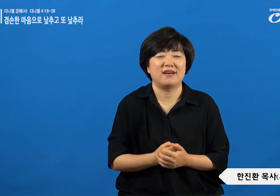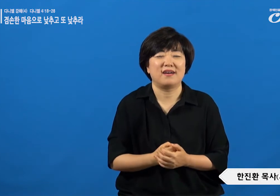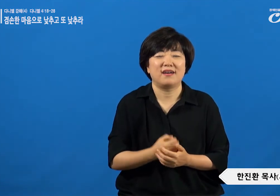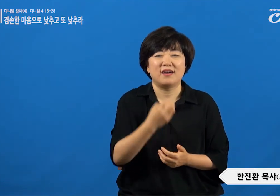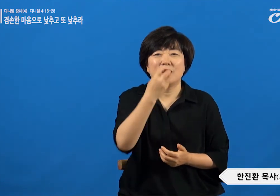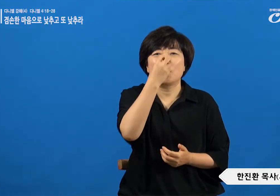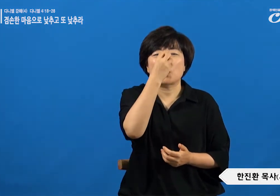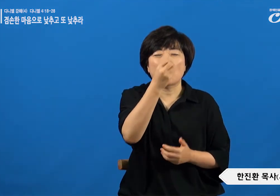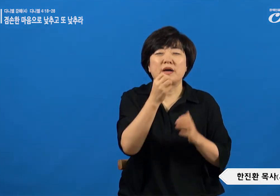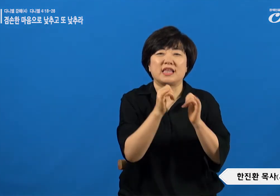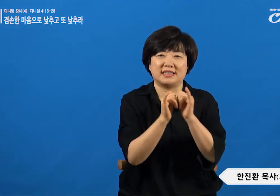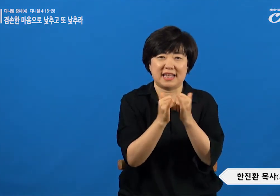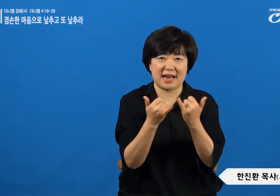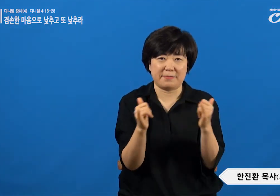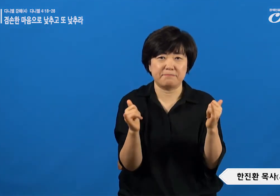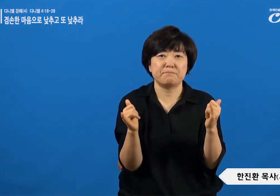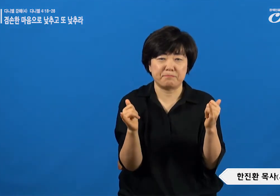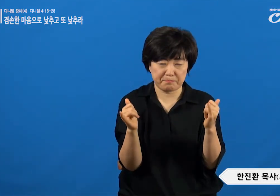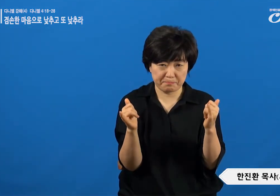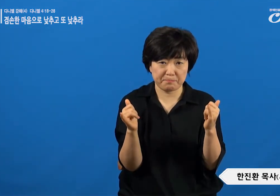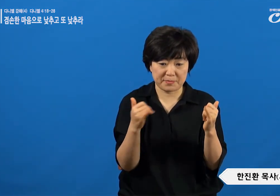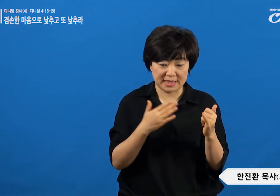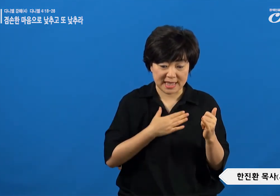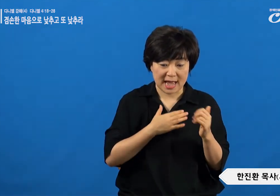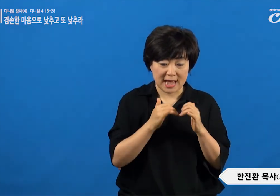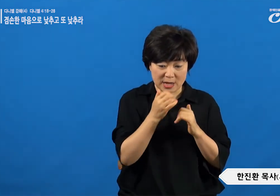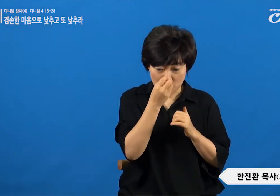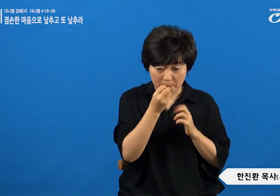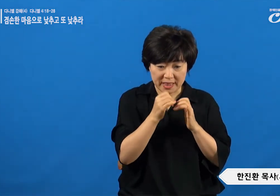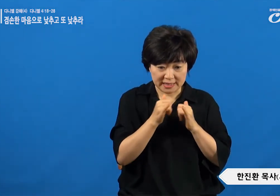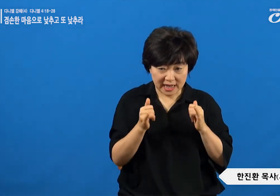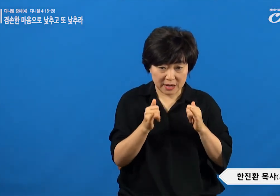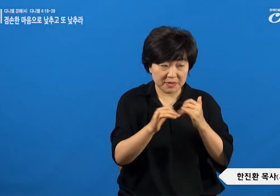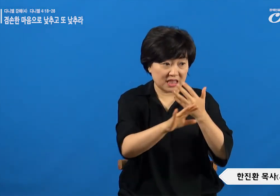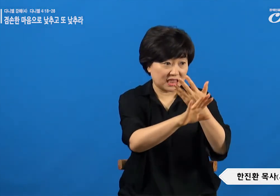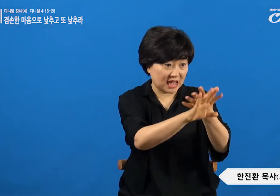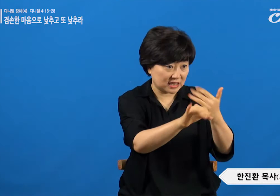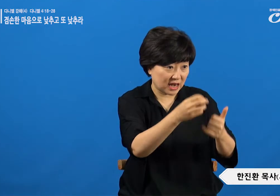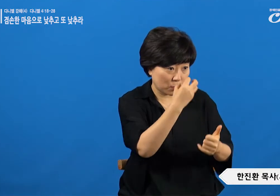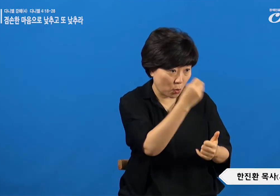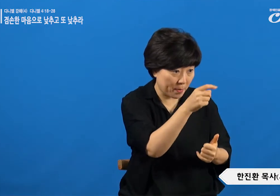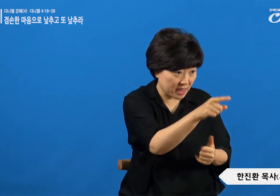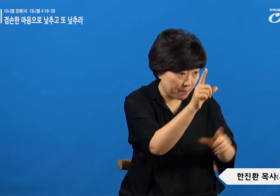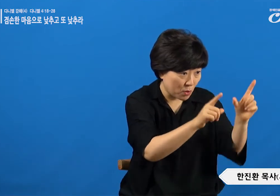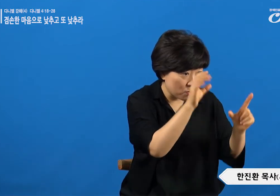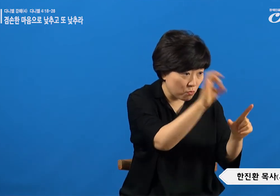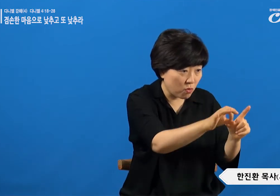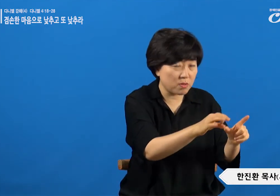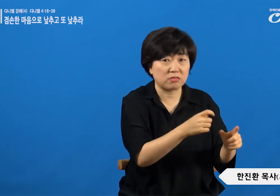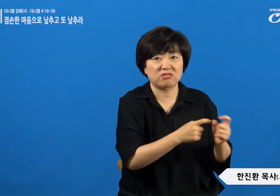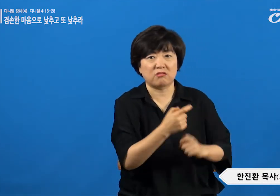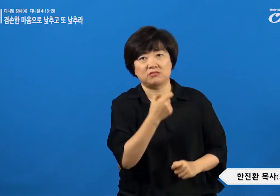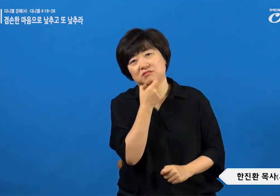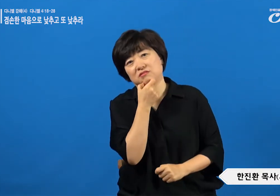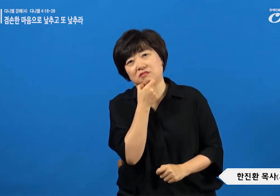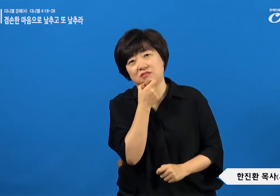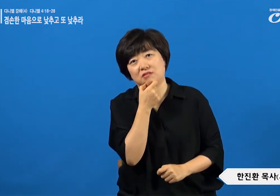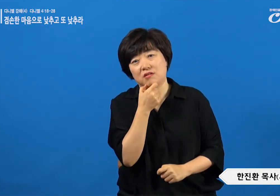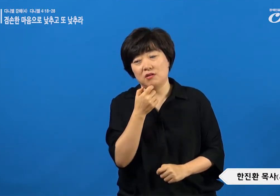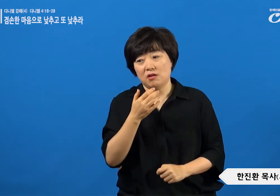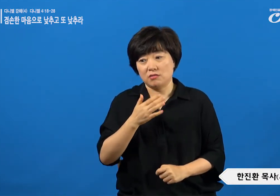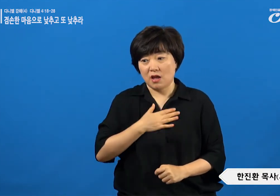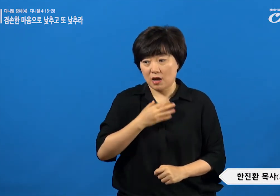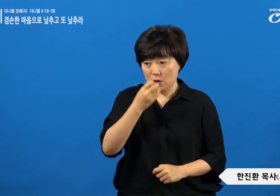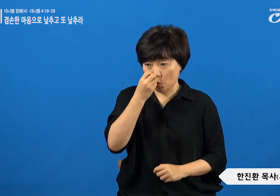그래서 교만한 사람일수록 다른 사람의 교만을 더 싫어합니다. 교만한 사람일수록